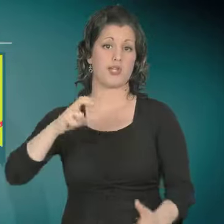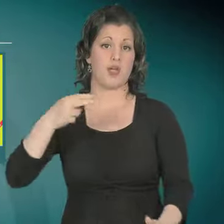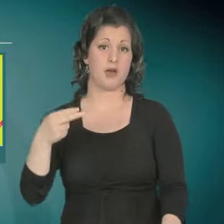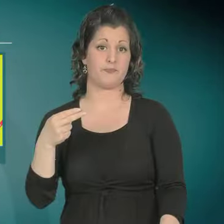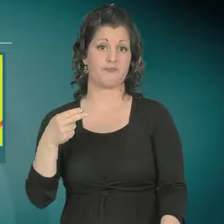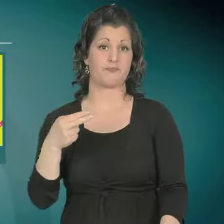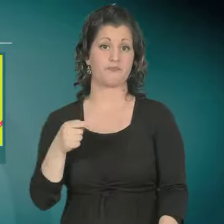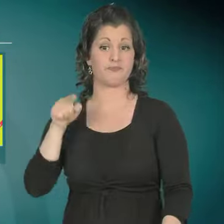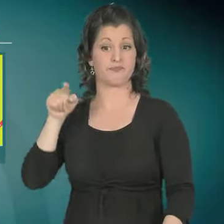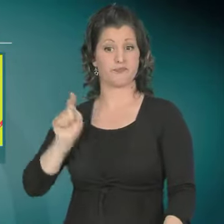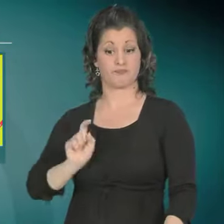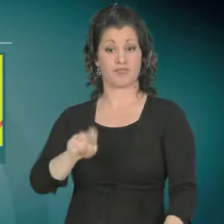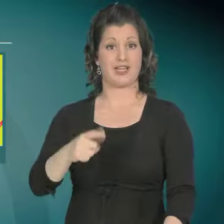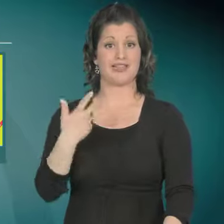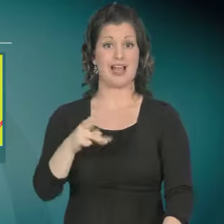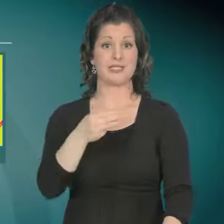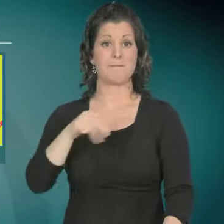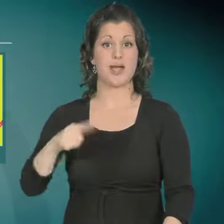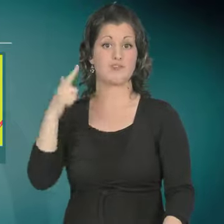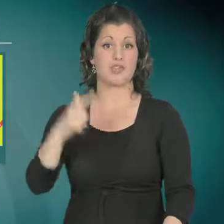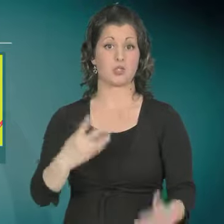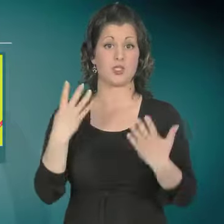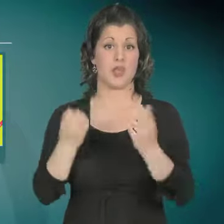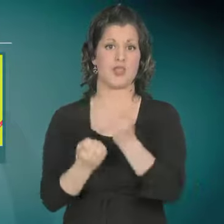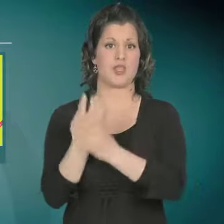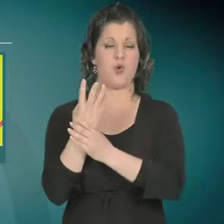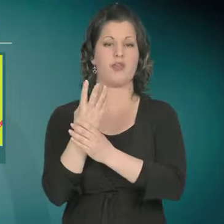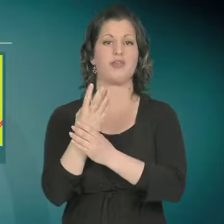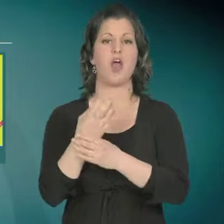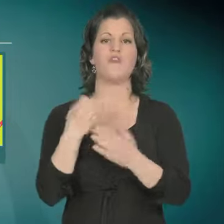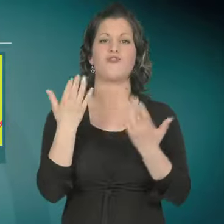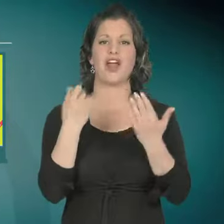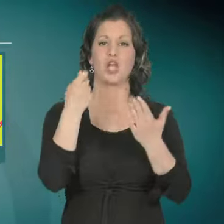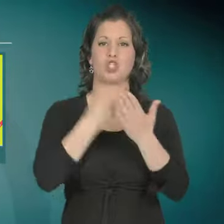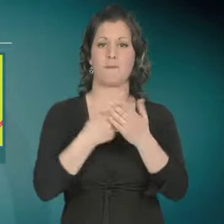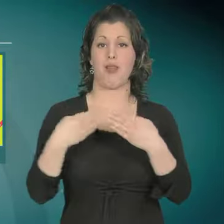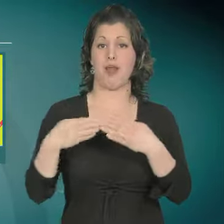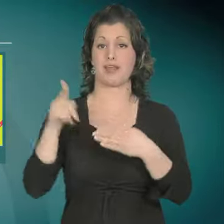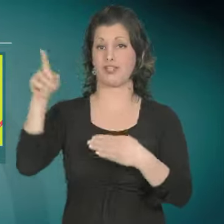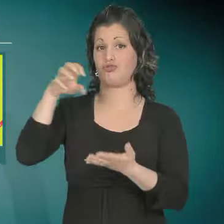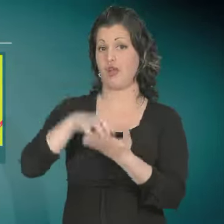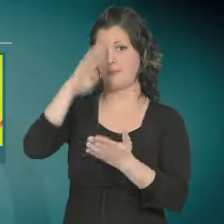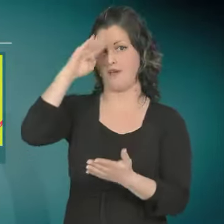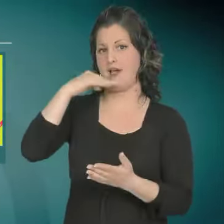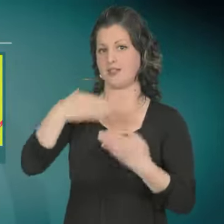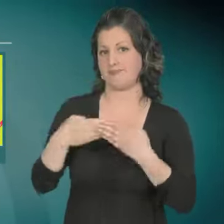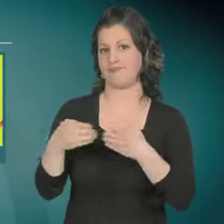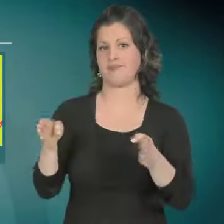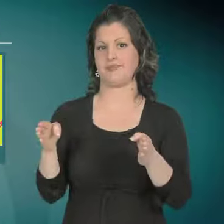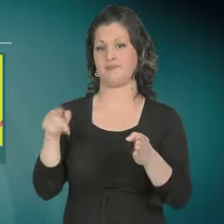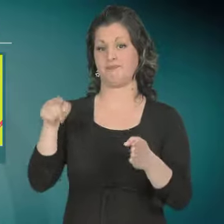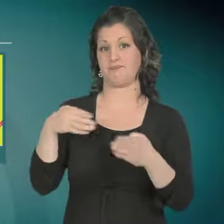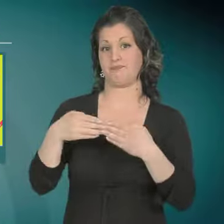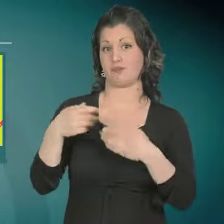bestellen. Am 30. Mai 2009 wird nun vom Verlag ein Laden in der Stadt Basel